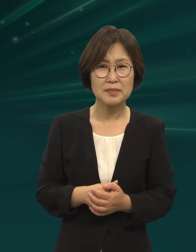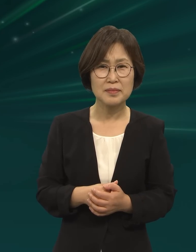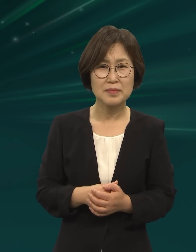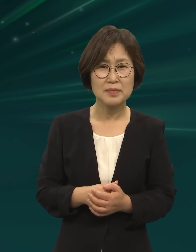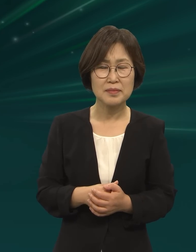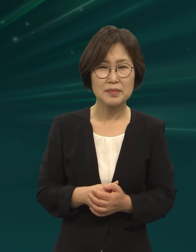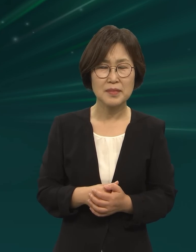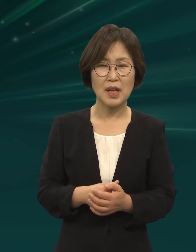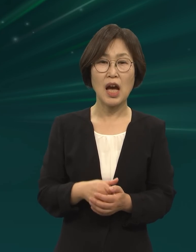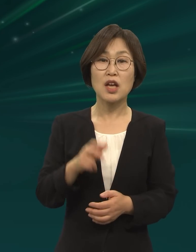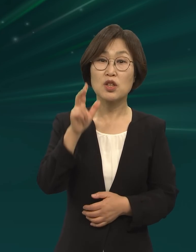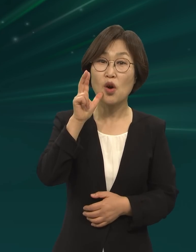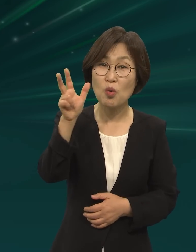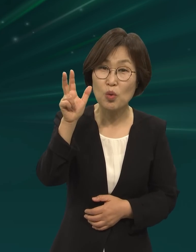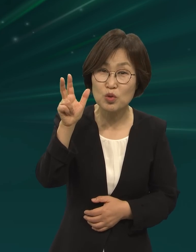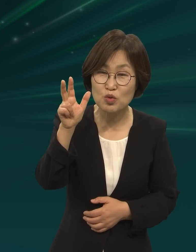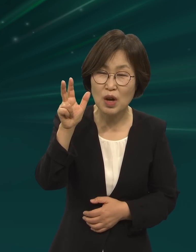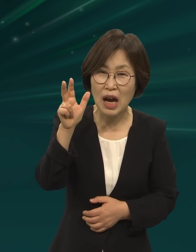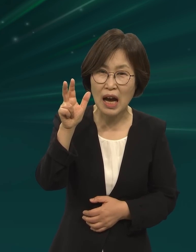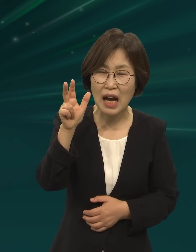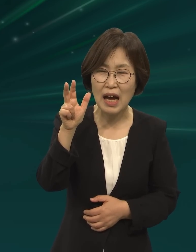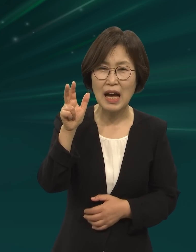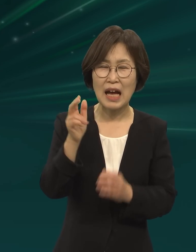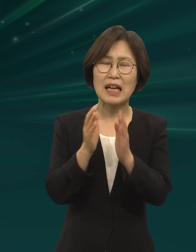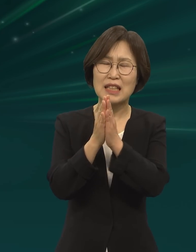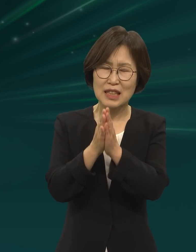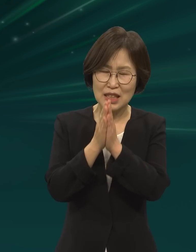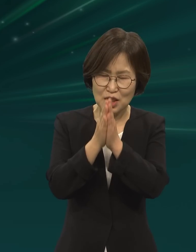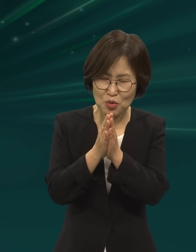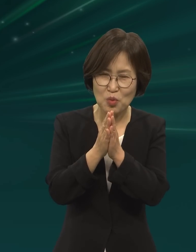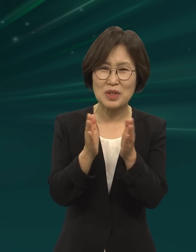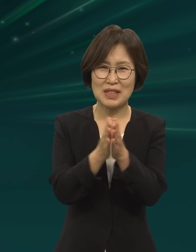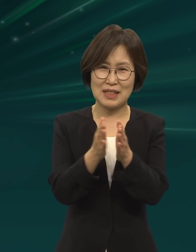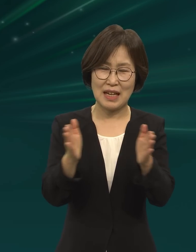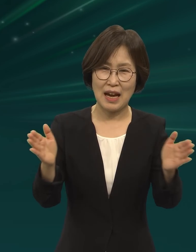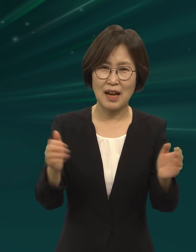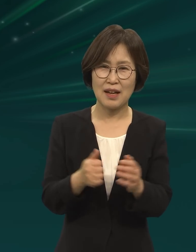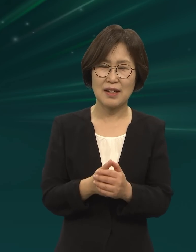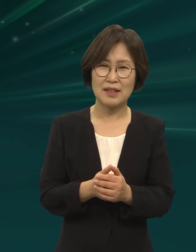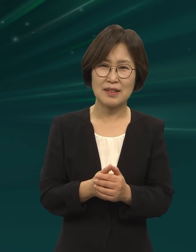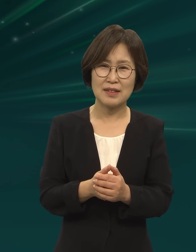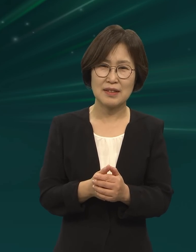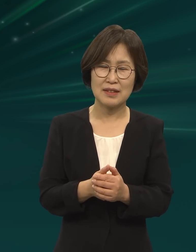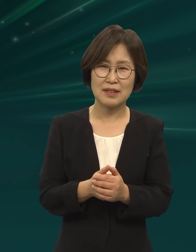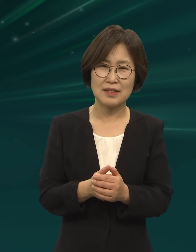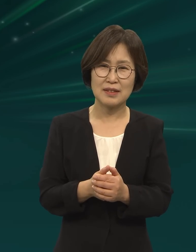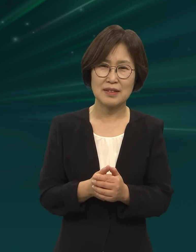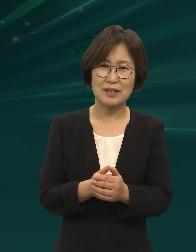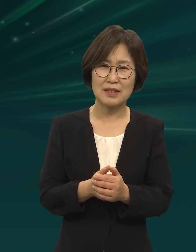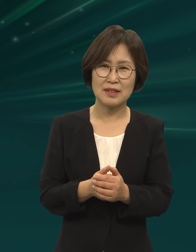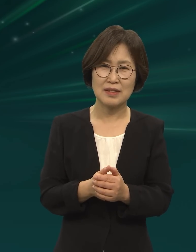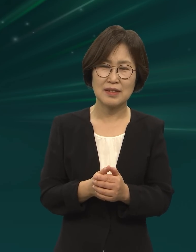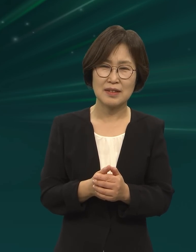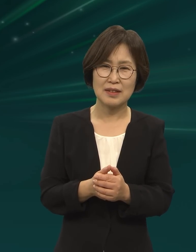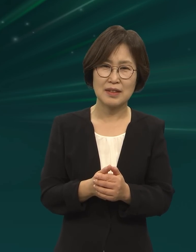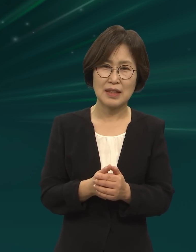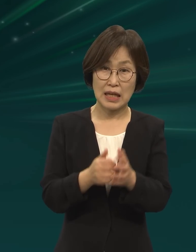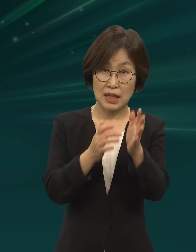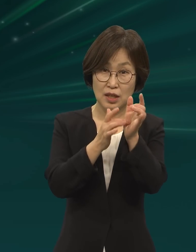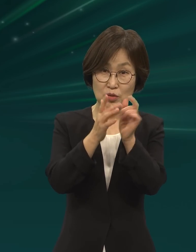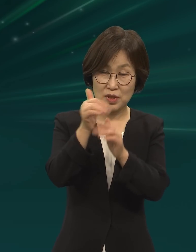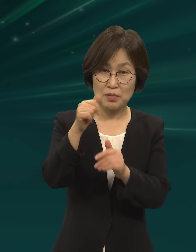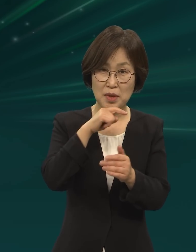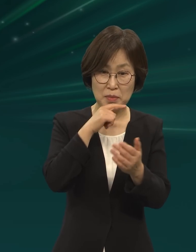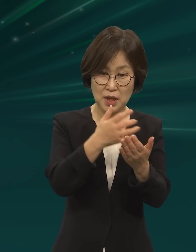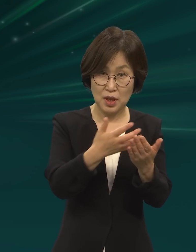7일의 기도이잖아요. 그 기도를 시작했습니다. 그 기도를 통해서 이렇게 다 이제 예수님의 피로